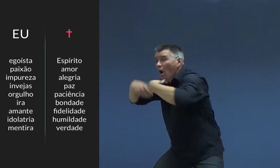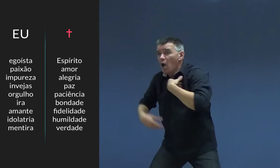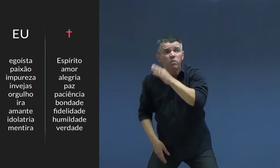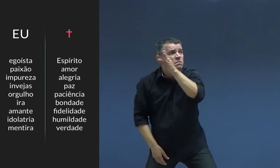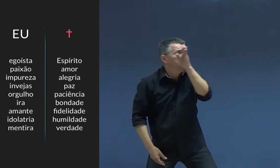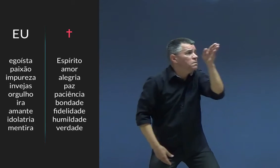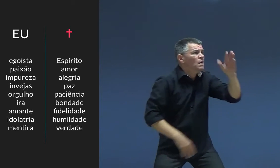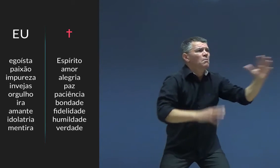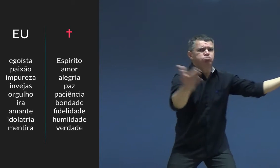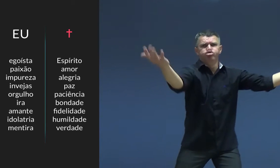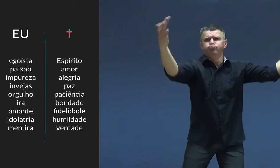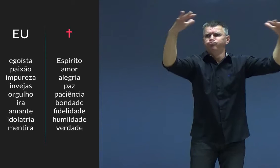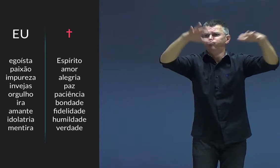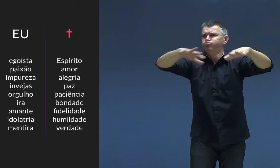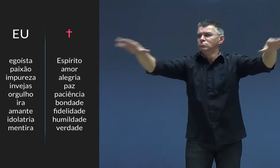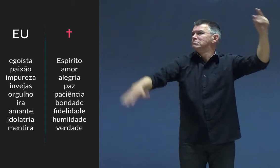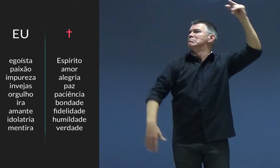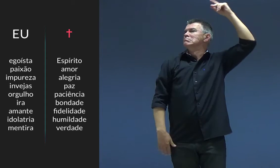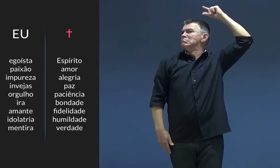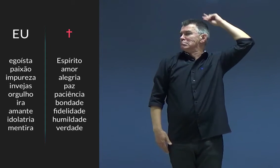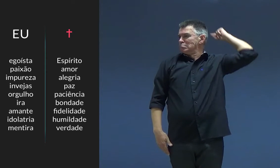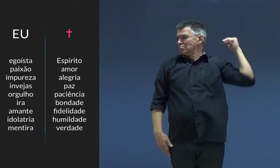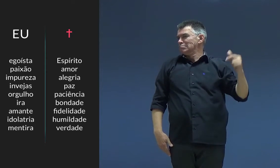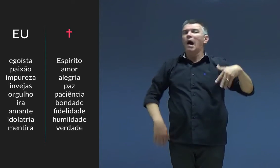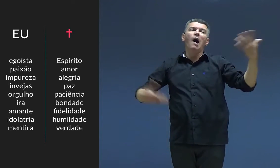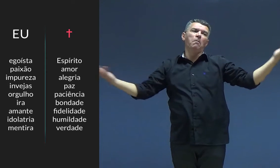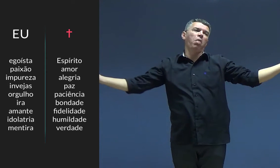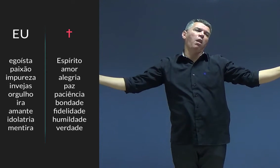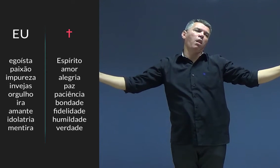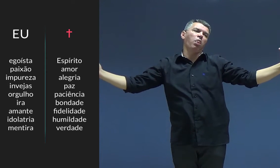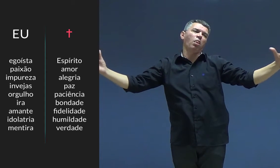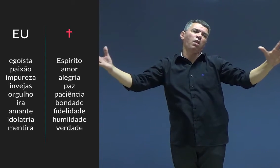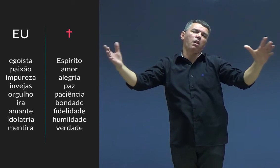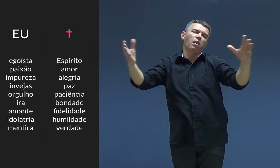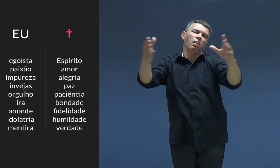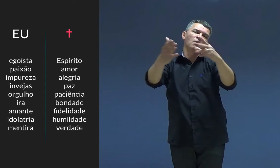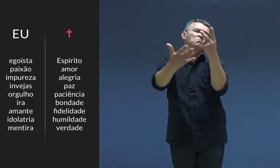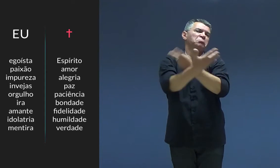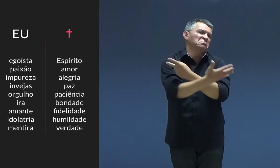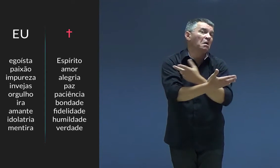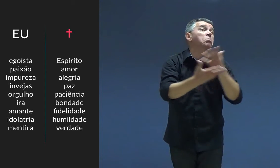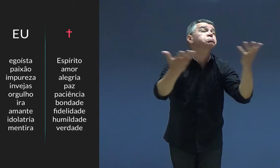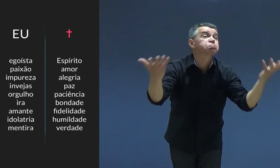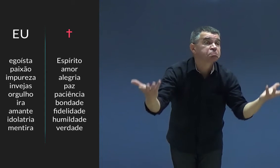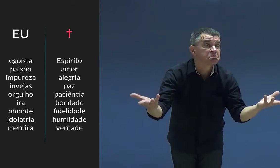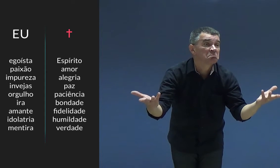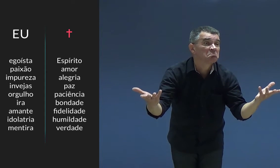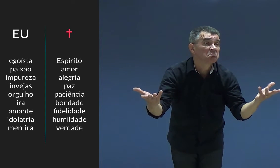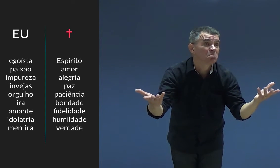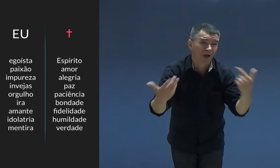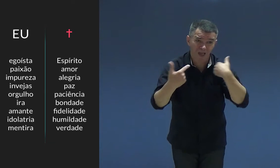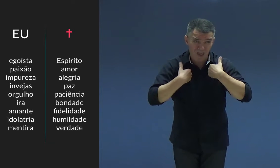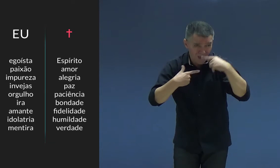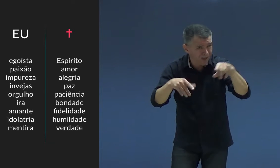eles foram me ensinando, e eu ia nos lugares e fazia isso também. Né? Agora parece que diminuiu o grupo, não sei